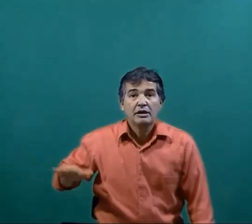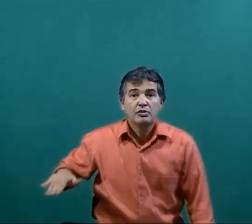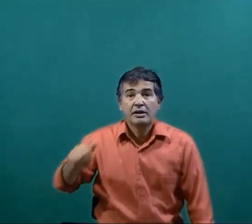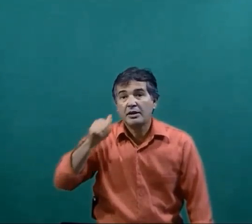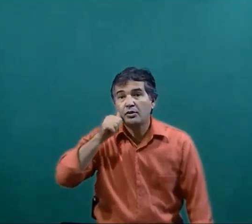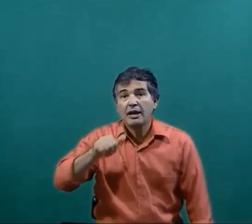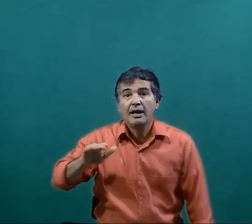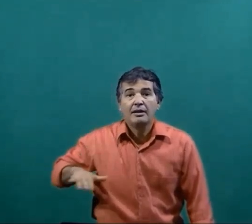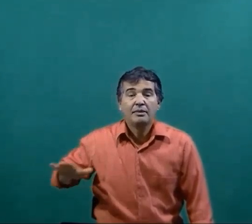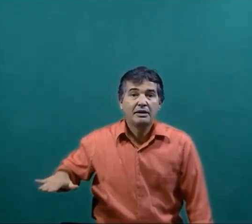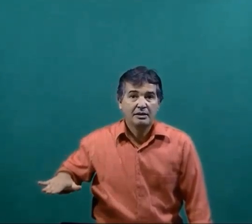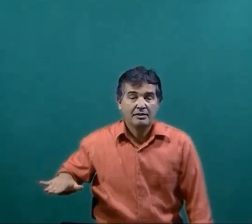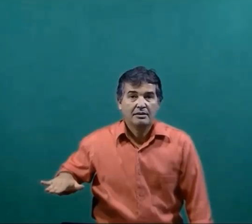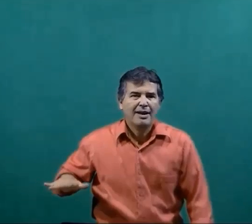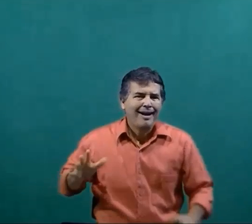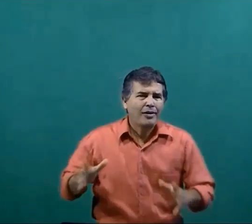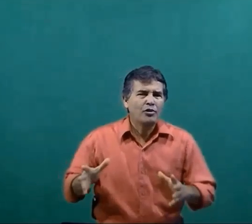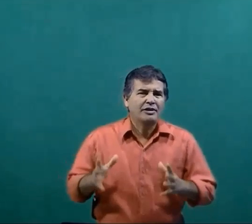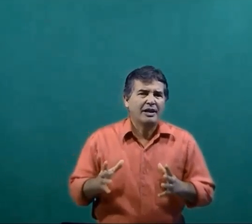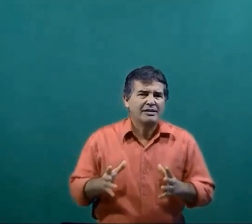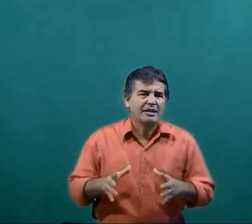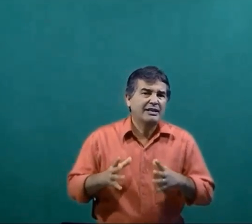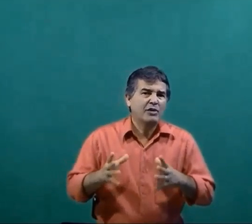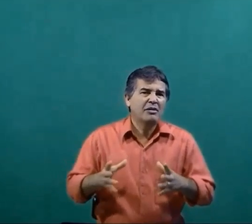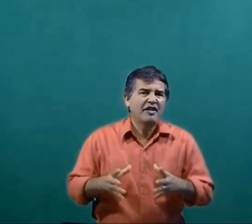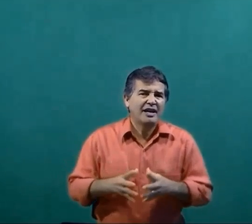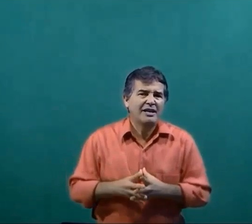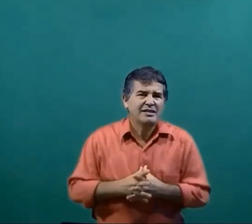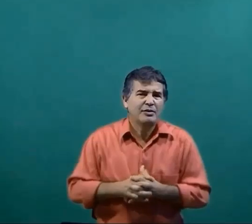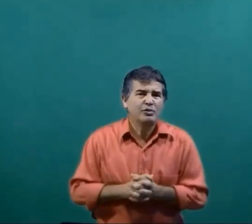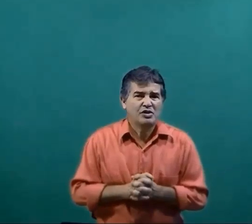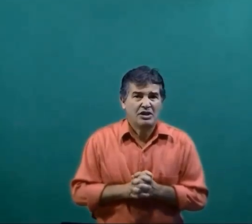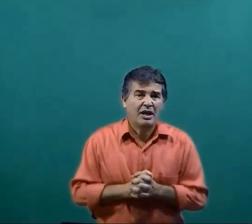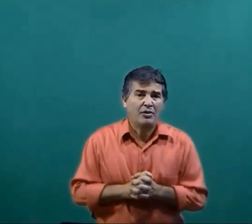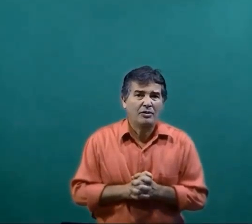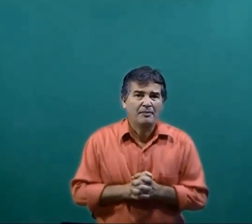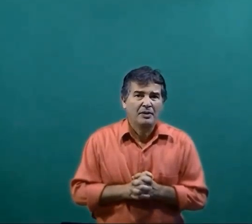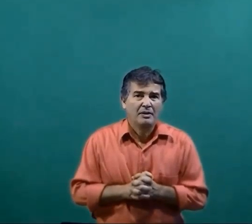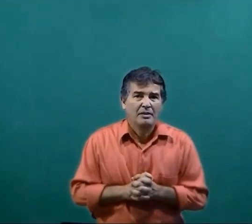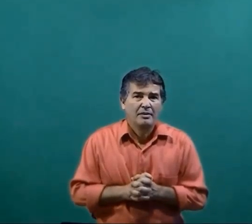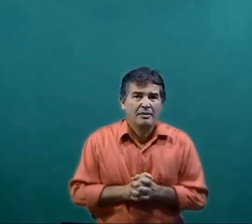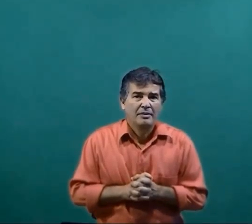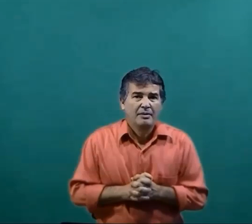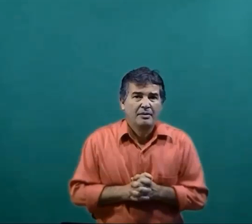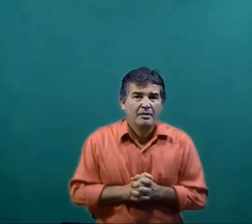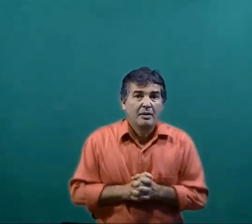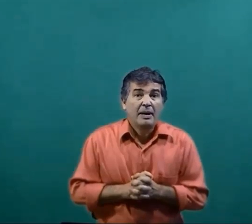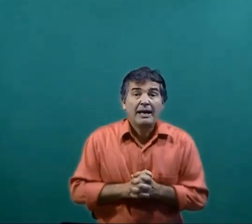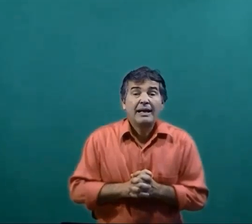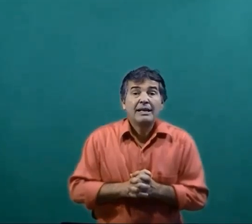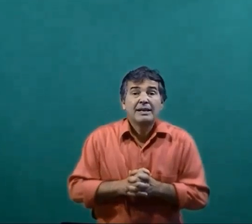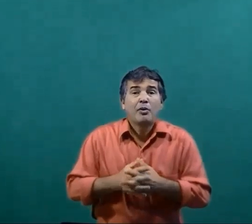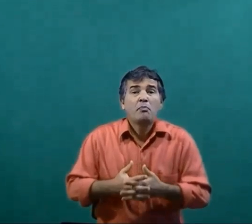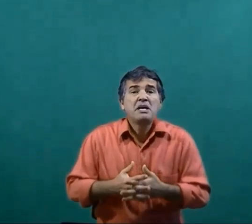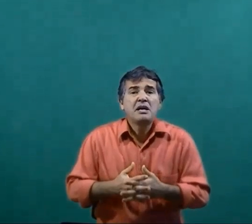isso aqui, mulher, menino. Acontece que tem uma variação do sinal para a criança